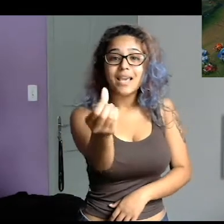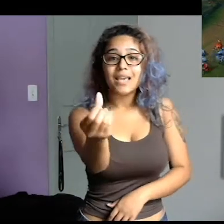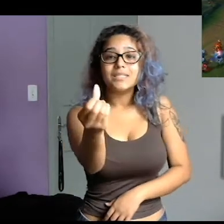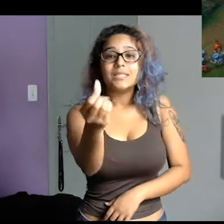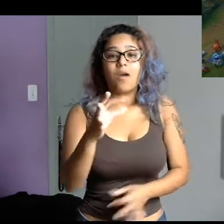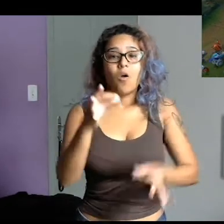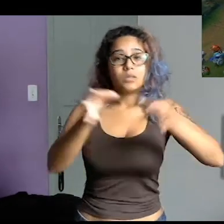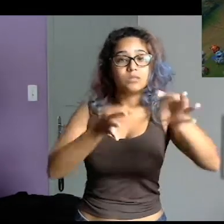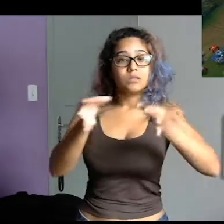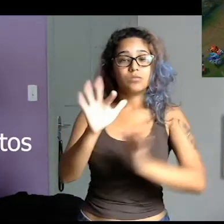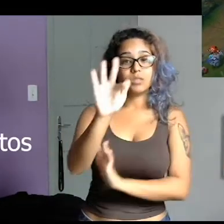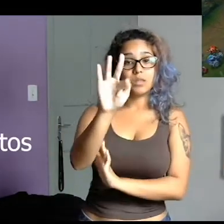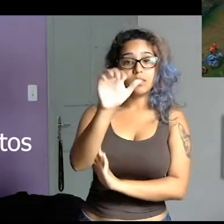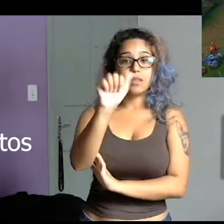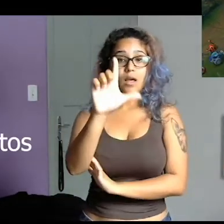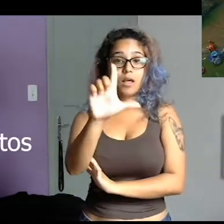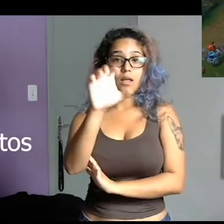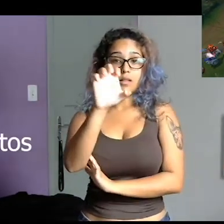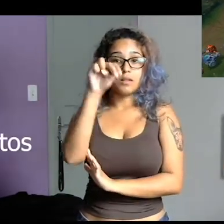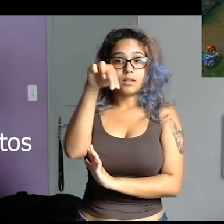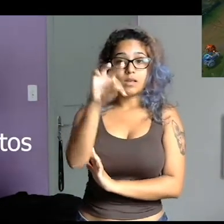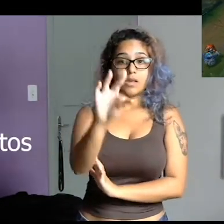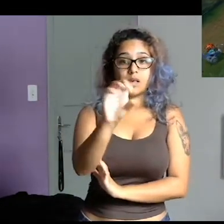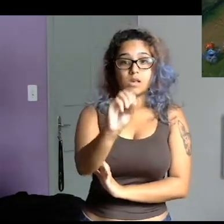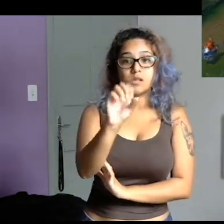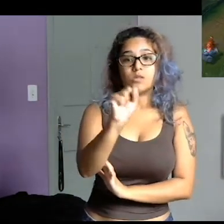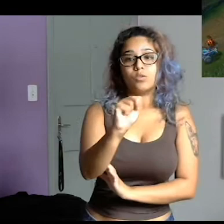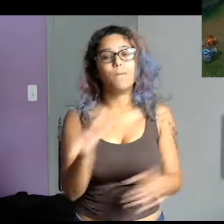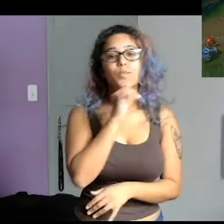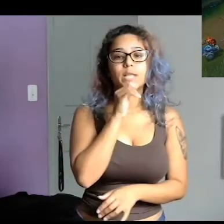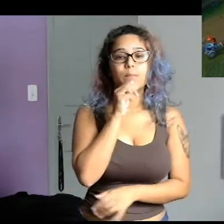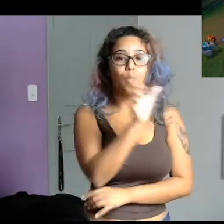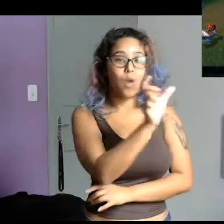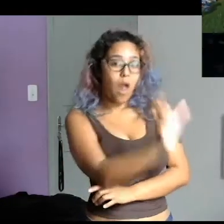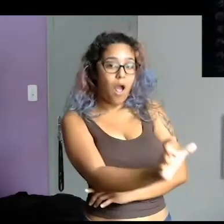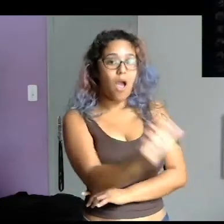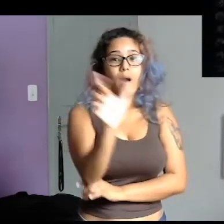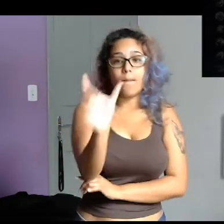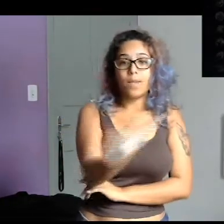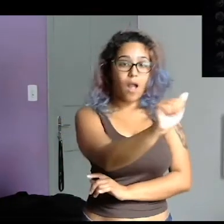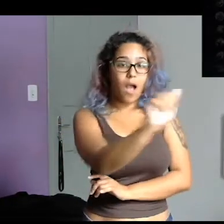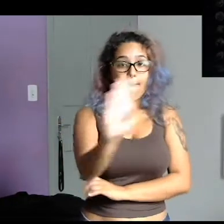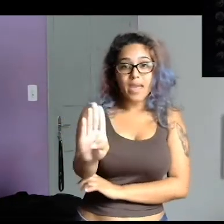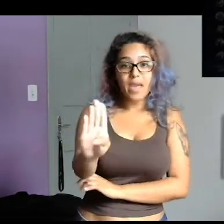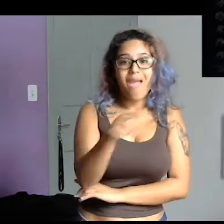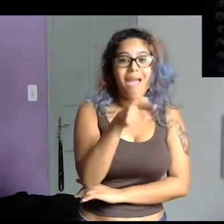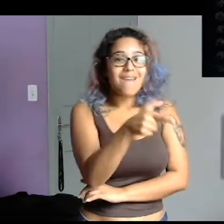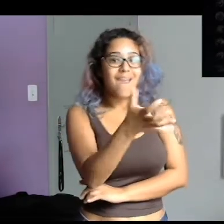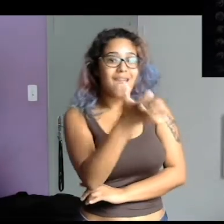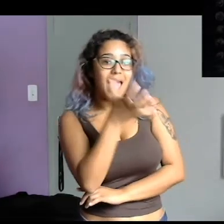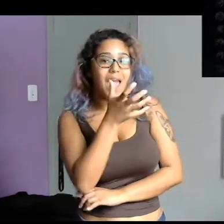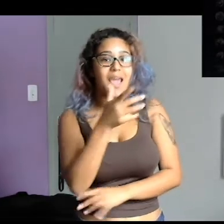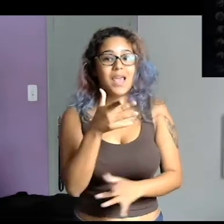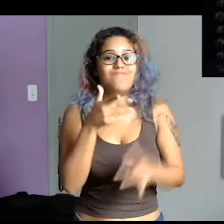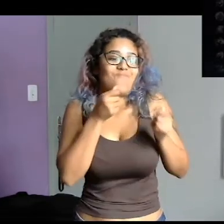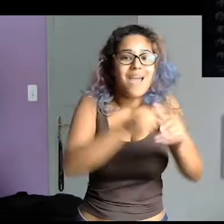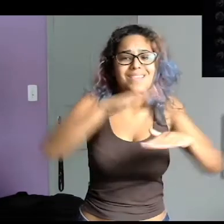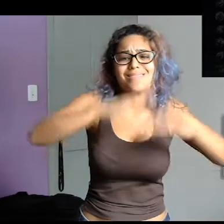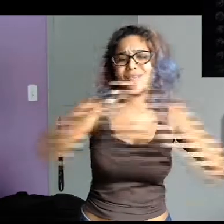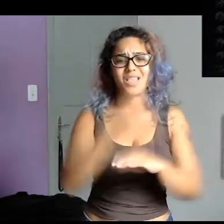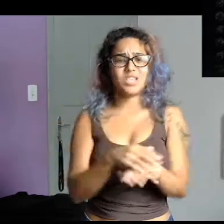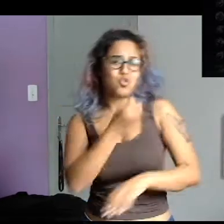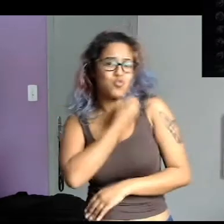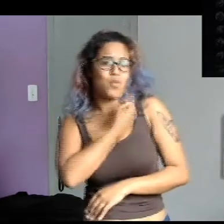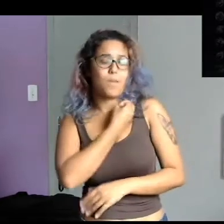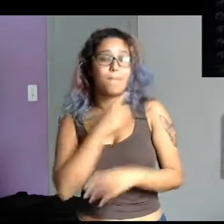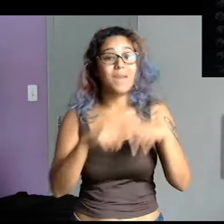já que a gente vem trabalhando com os talentos e melhorando os talentos para ter um pouquinho mais essa característica de eu prefiro seguir o caminho A nessa partida ou eu prefiro